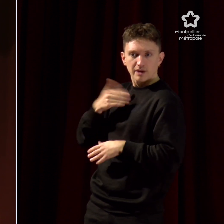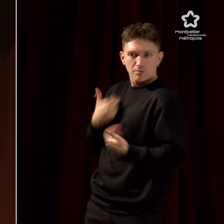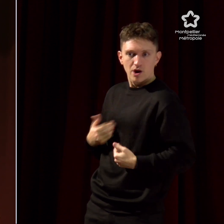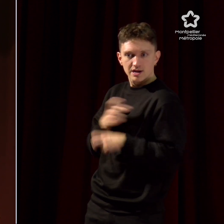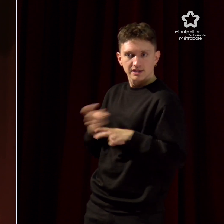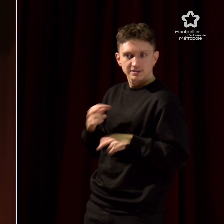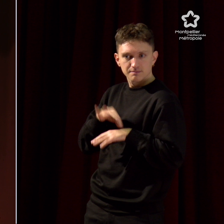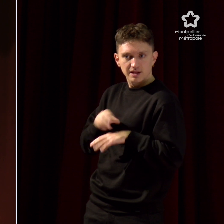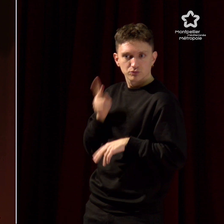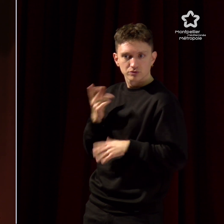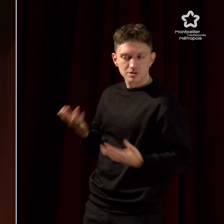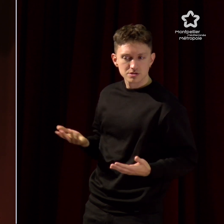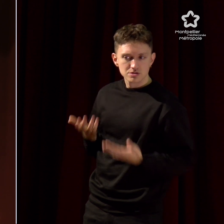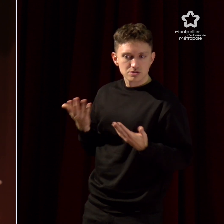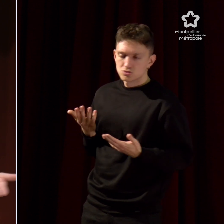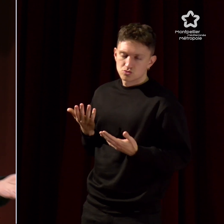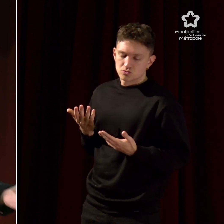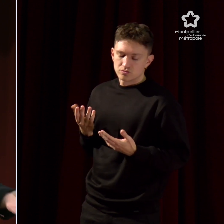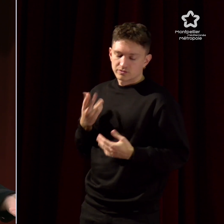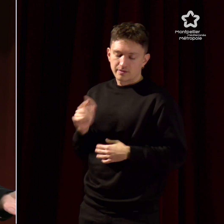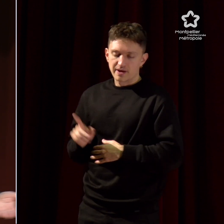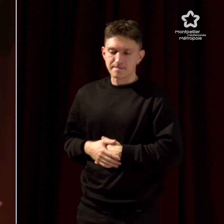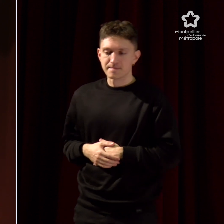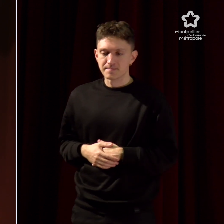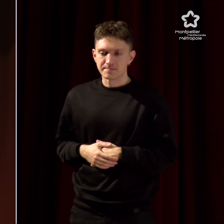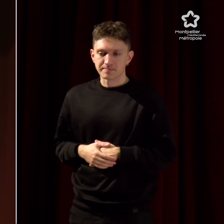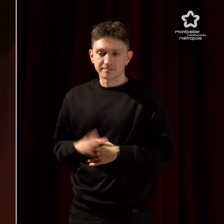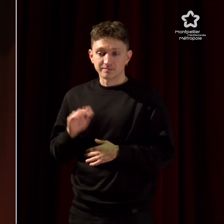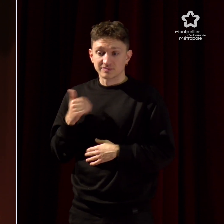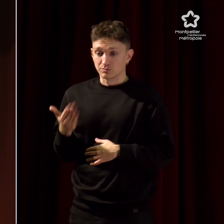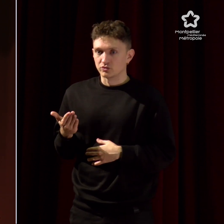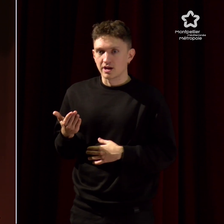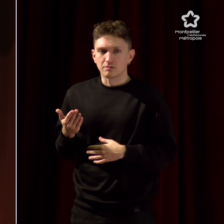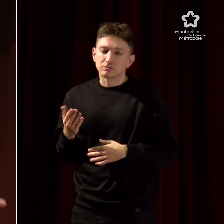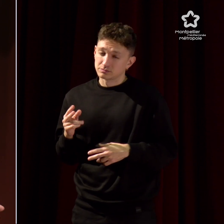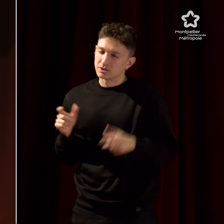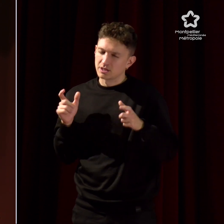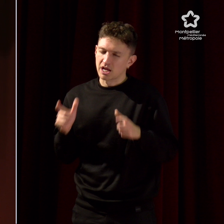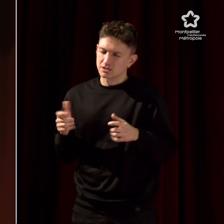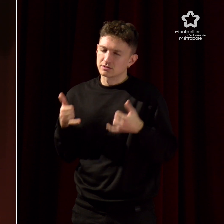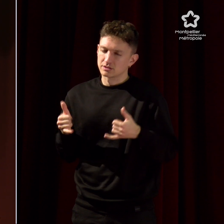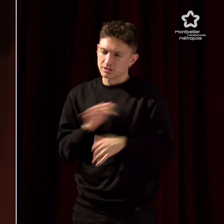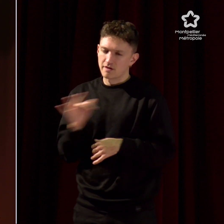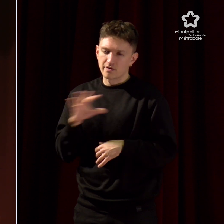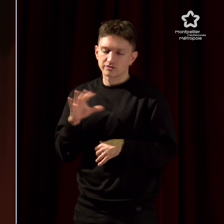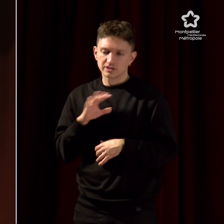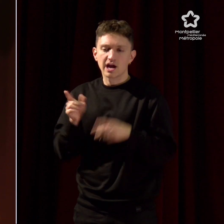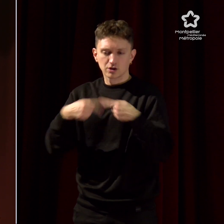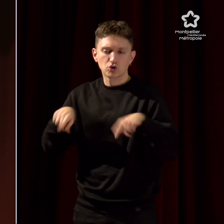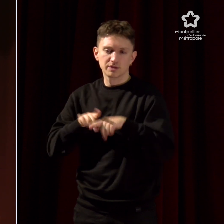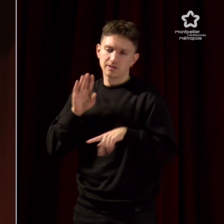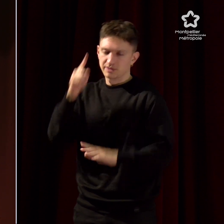c'est pas bien. Donc, c'est le rôle... Heureusement, on est dans des pays où il y a des comités d'éthique et c'est leur rôle